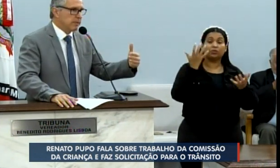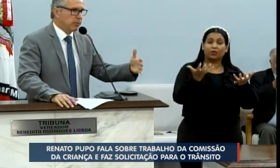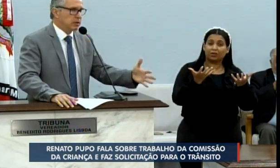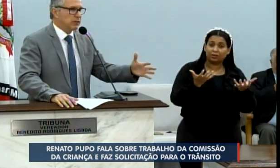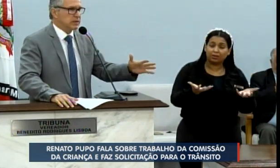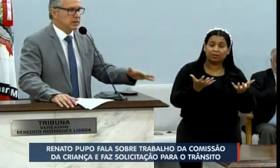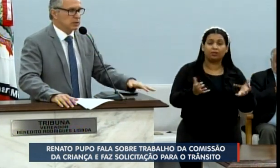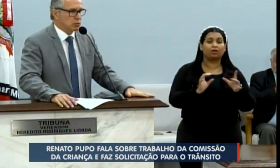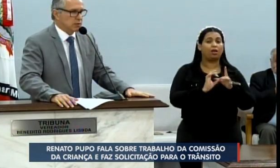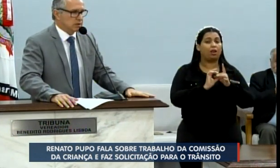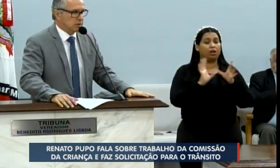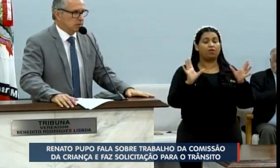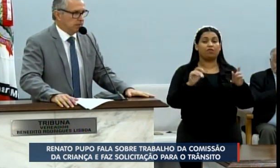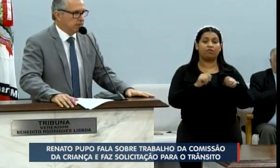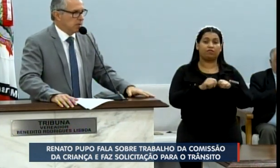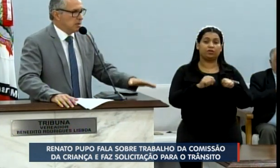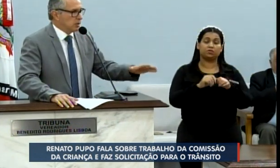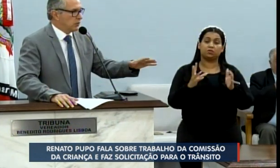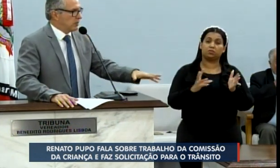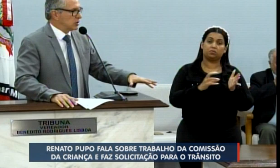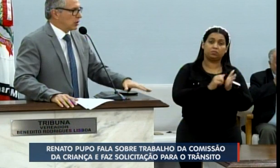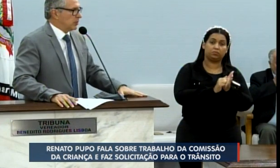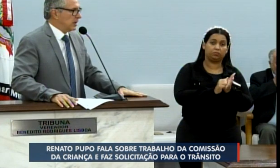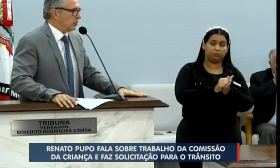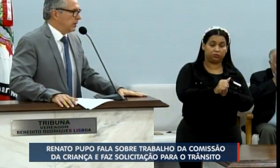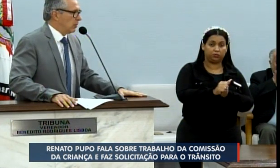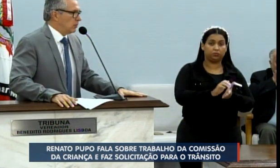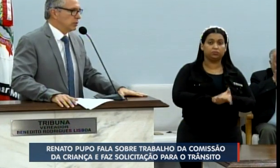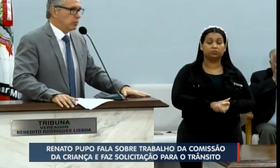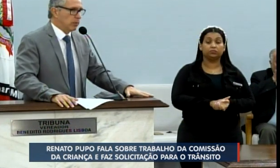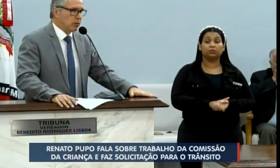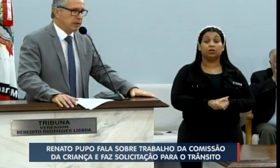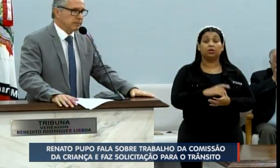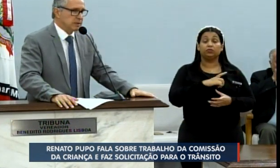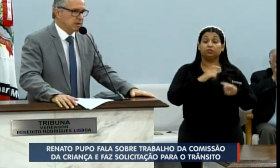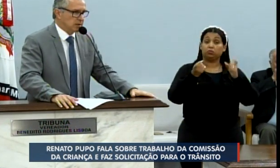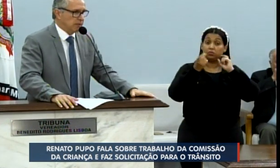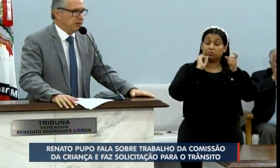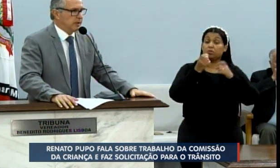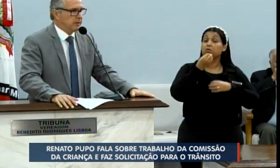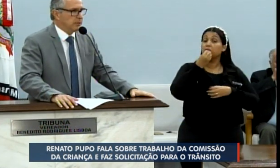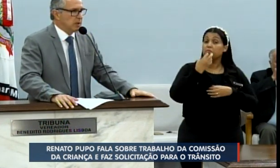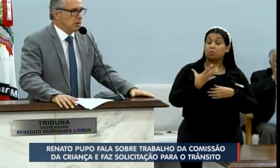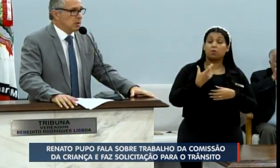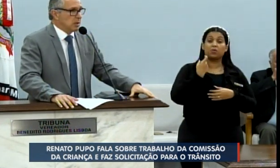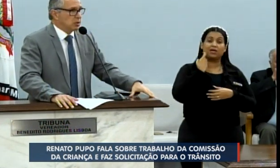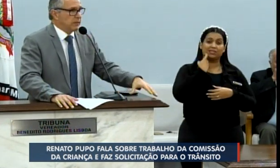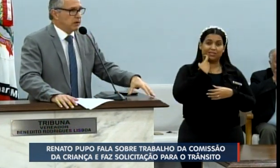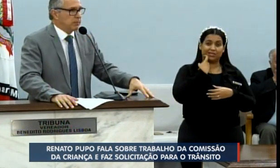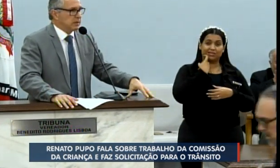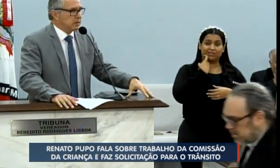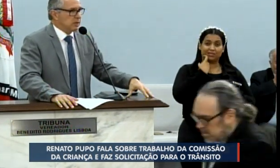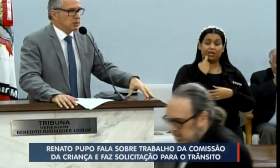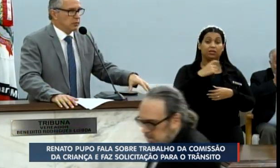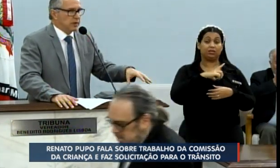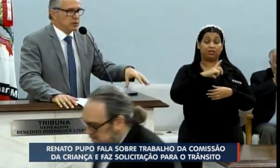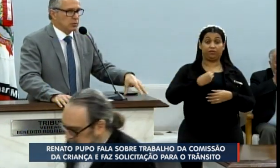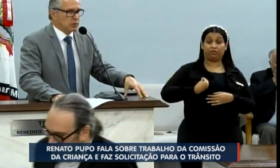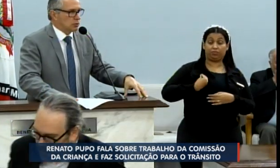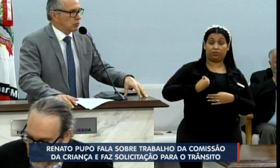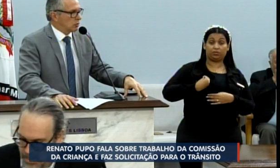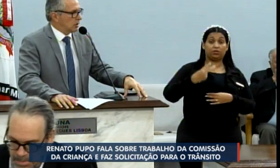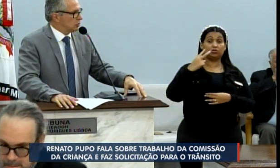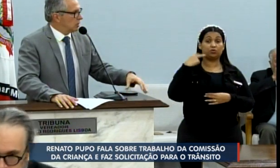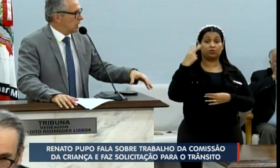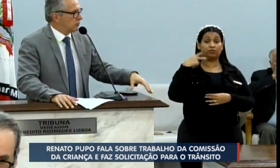concorrer pode fazer a sua inscrição. Tivemos aqui uma reunião muito boa na sexta-feira. Tiveram presentes o